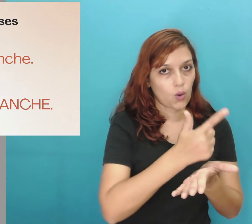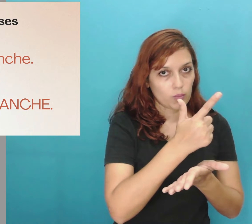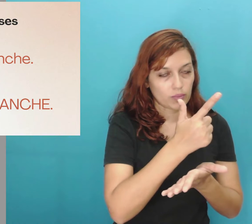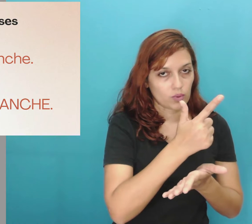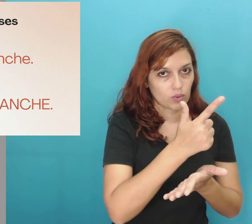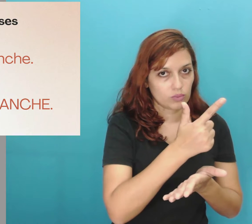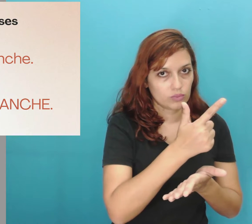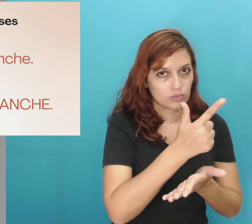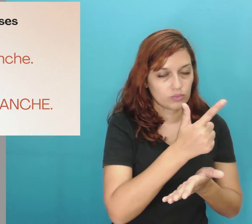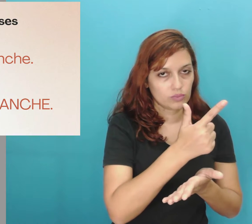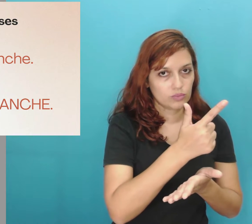comprou